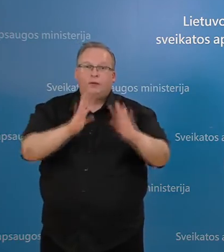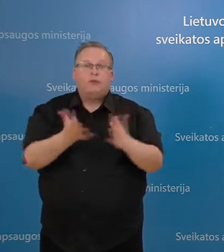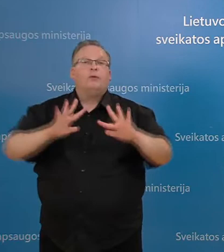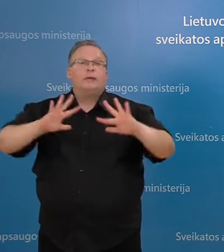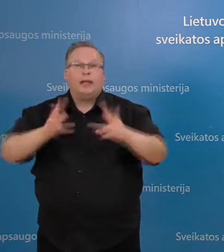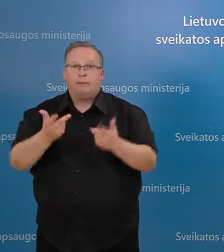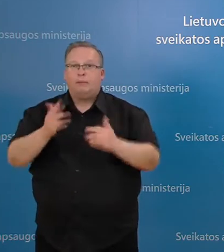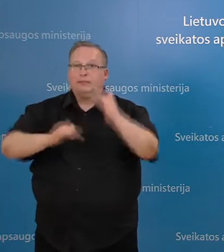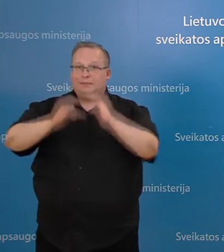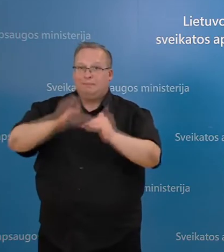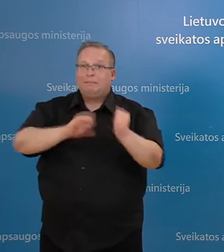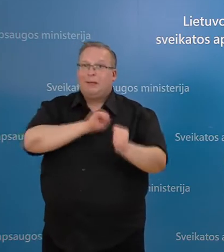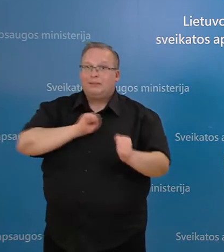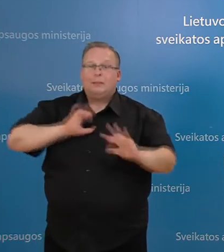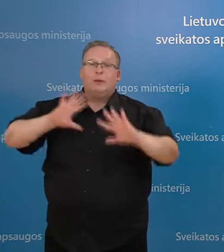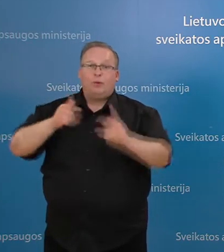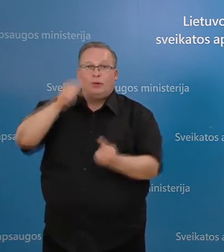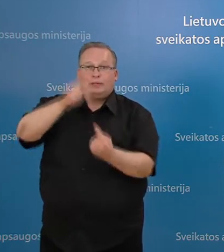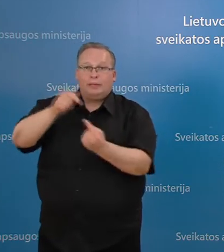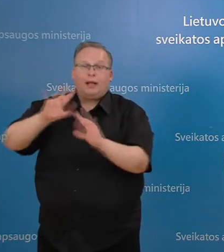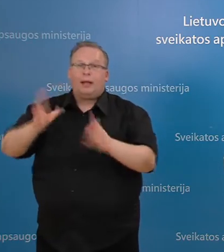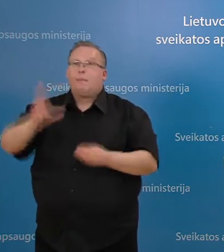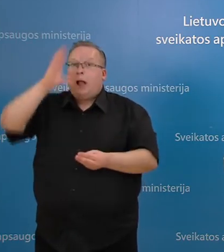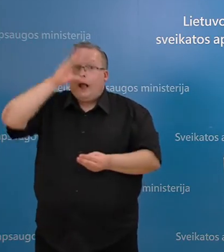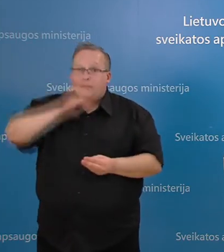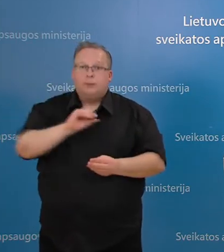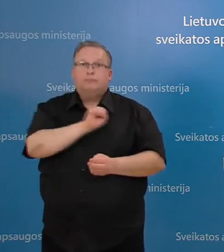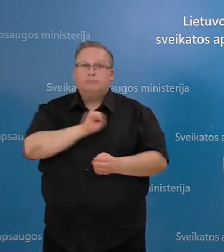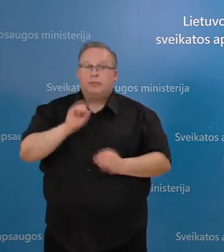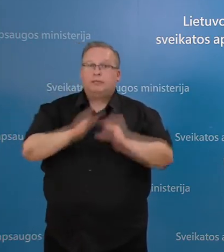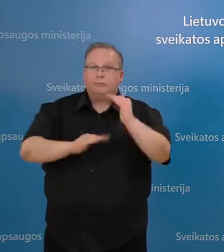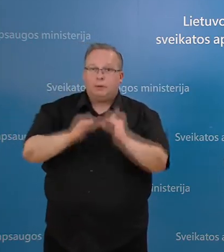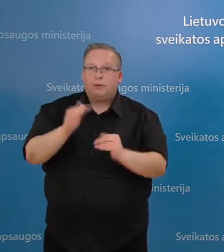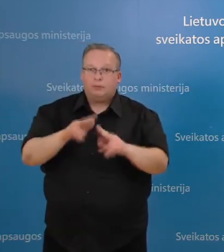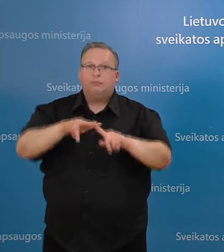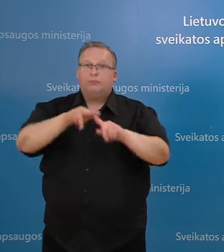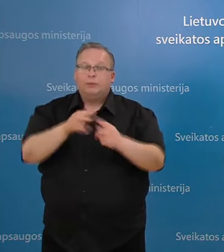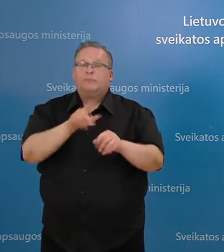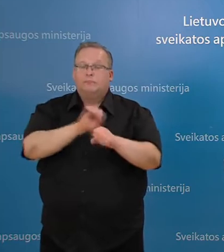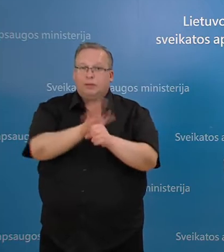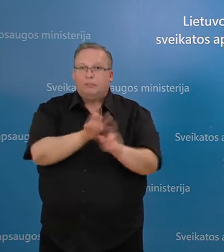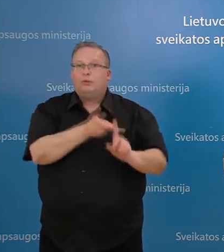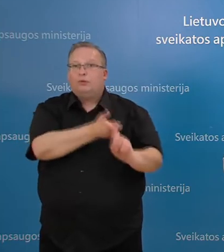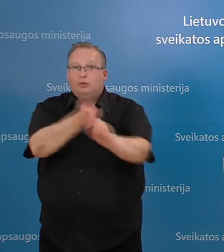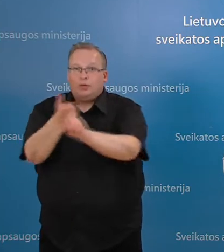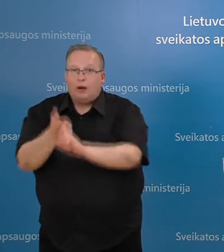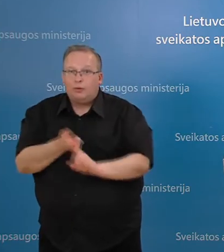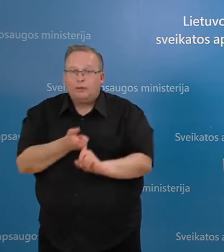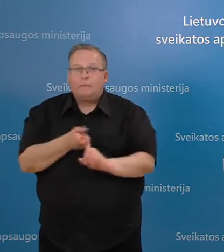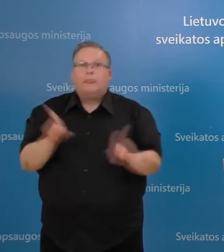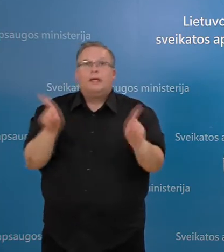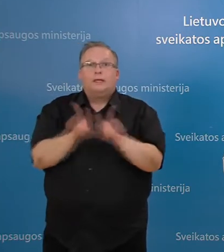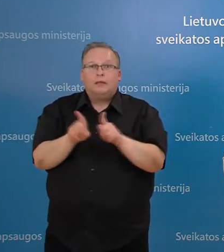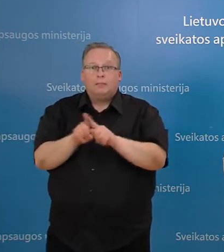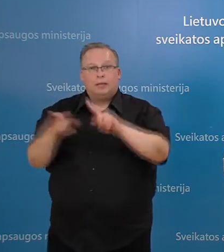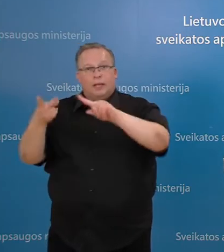kaip specialistai, kokias priemonės taikys ir kaip pavyks specialistams valdyti, nutraukti viruso plitimo grandinę, antra